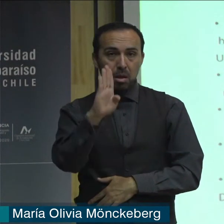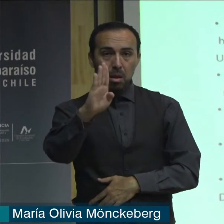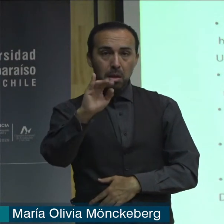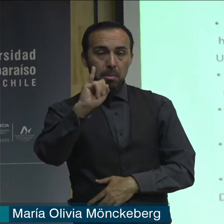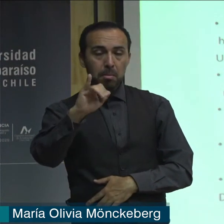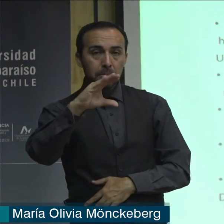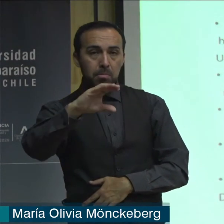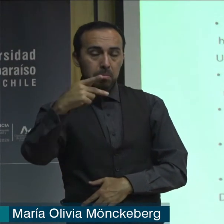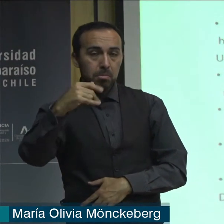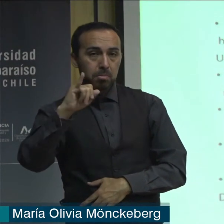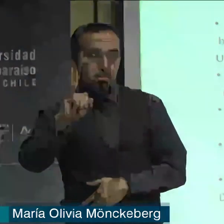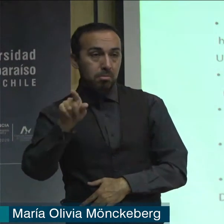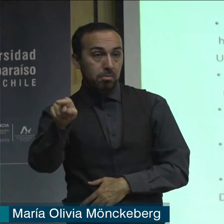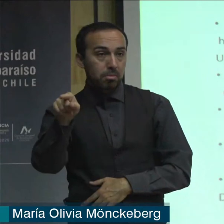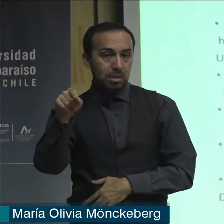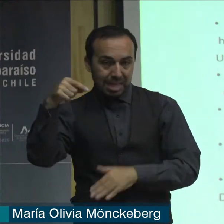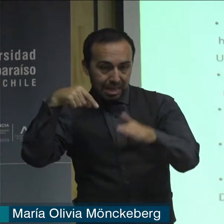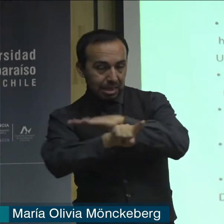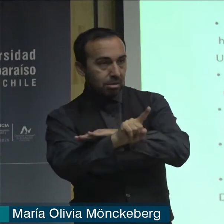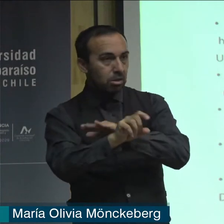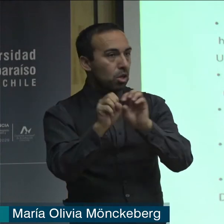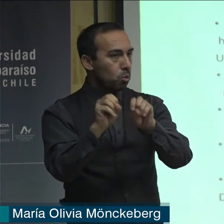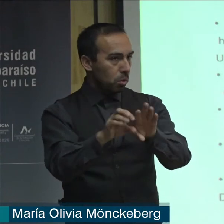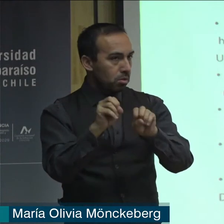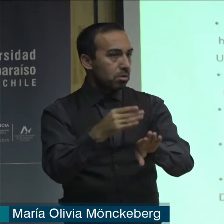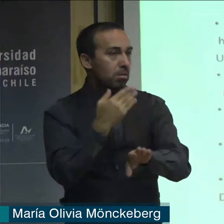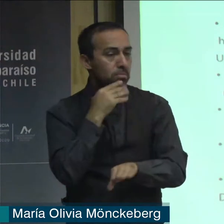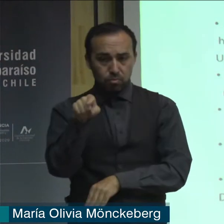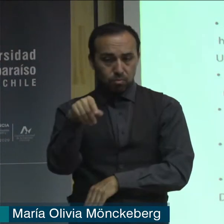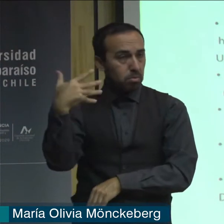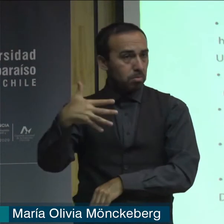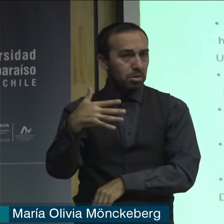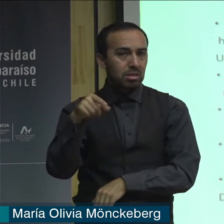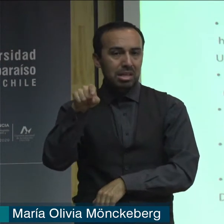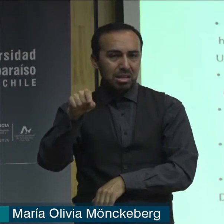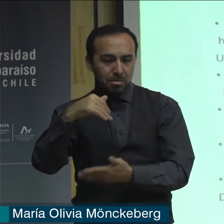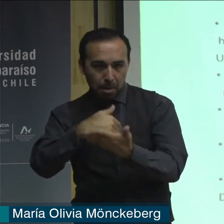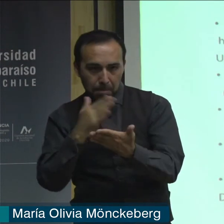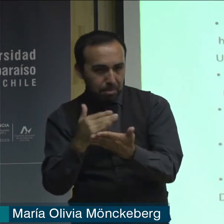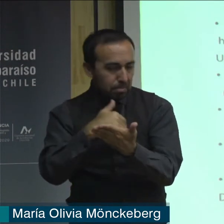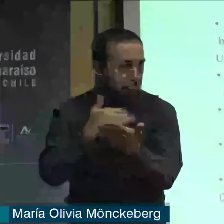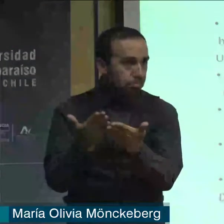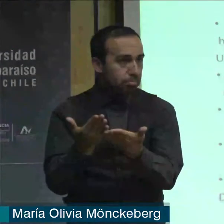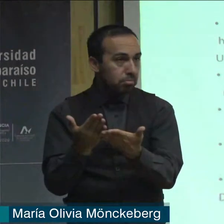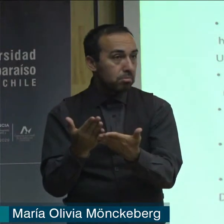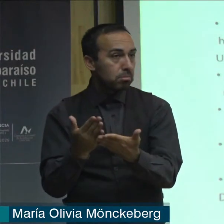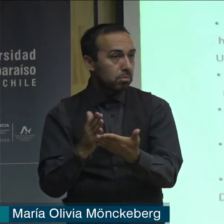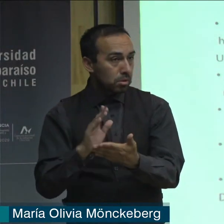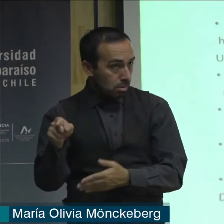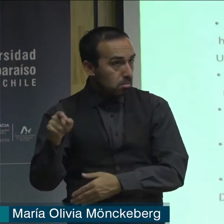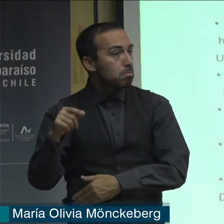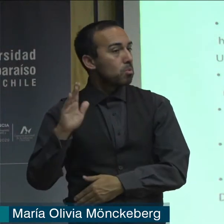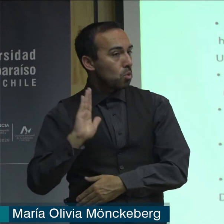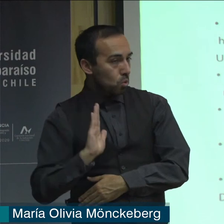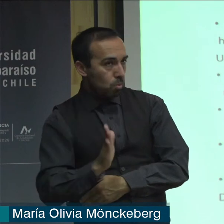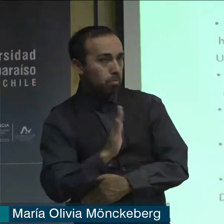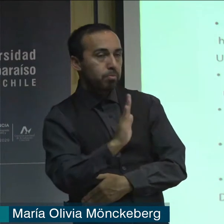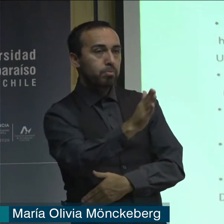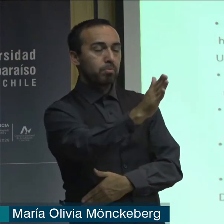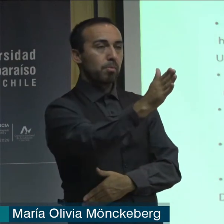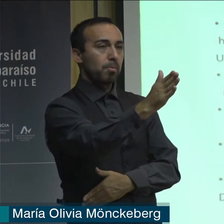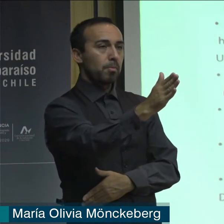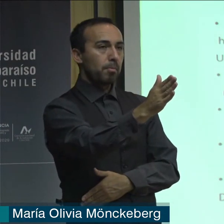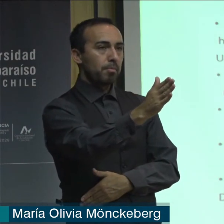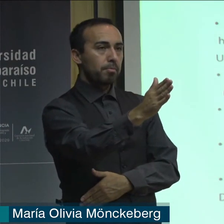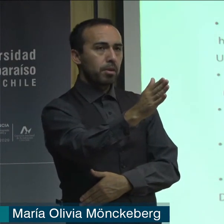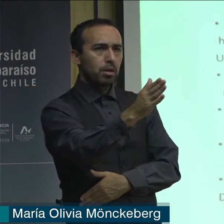importante y no solo fue importante en el diseño siguió y